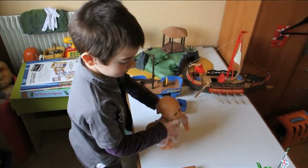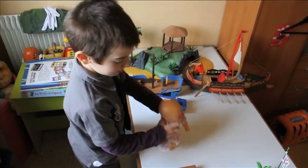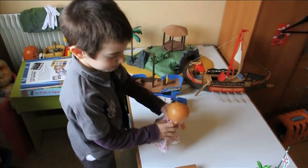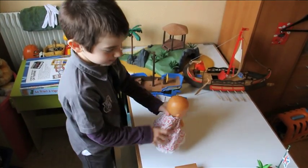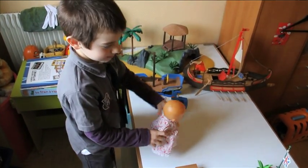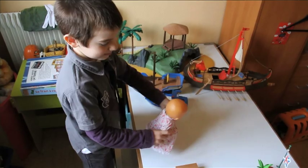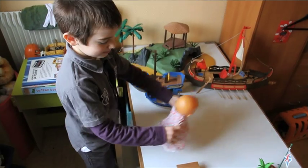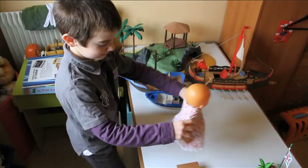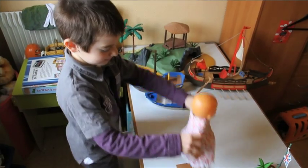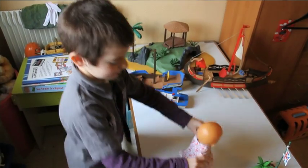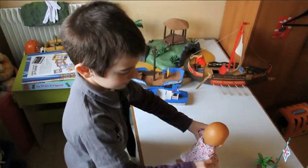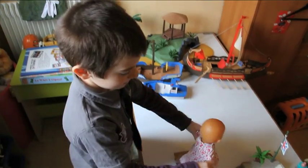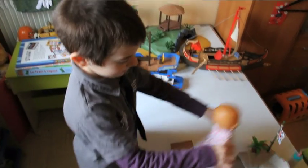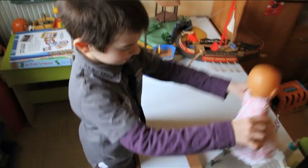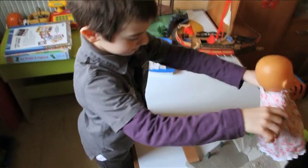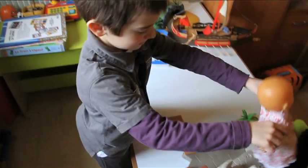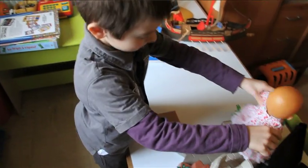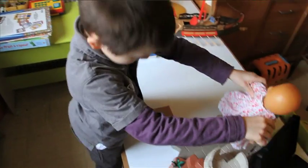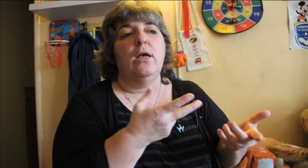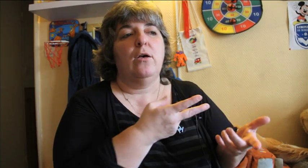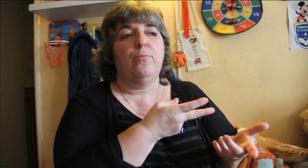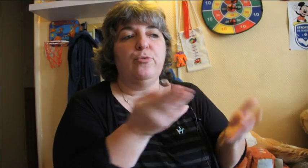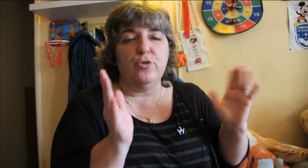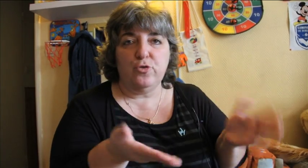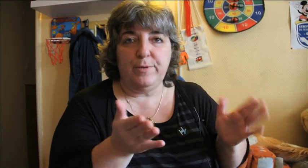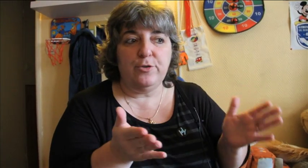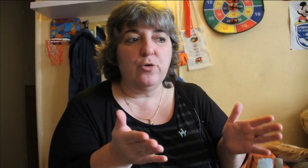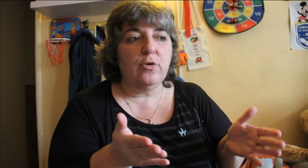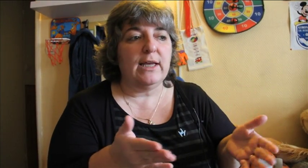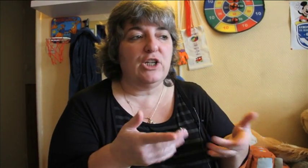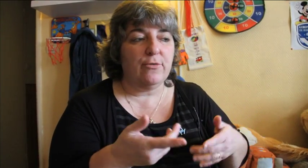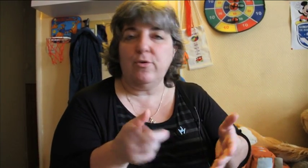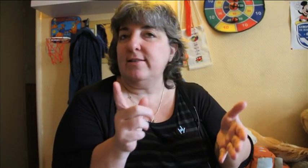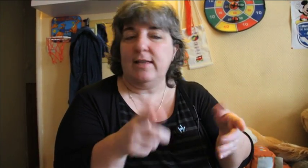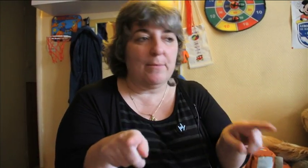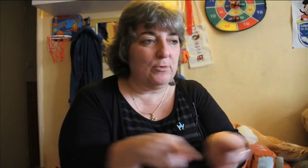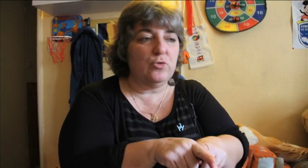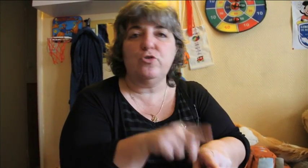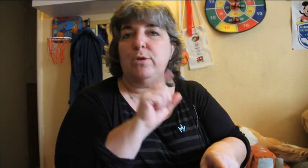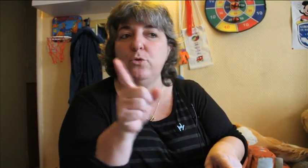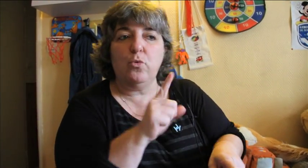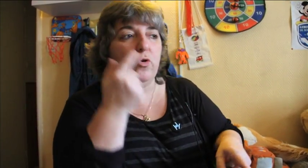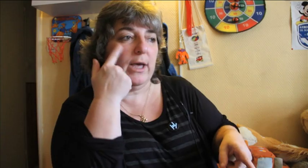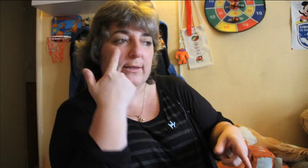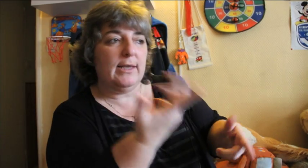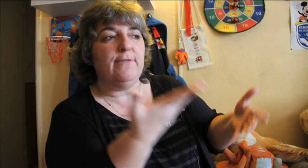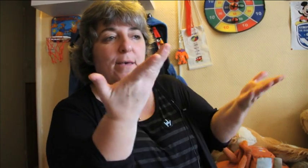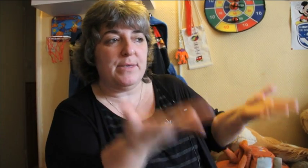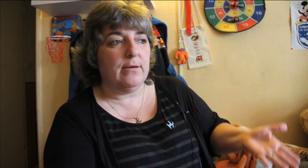réagissait pas. On a été voir plusieurs médecins, plusieurs hôpitaux, et à chaque fois, c'était la même chose. Mais non, regardez, il va